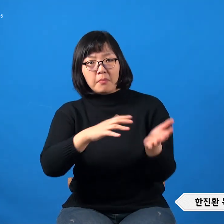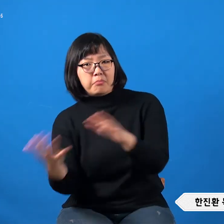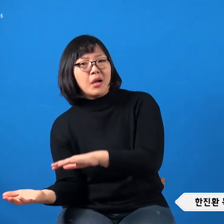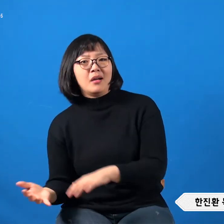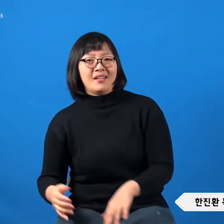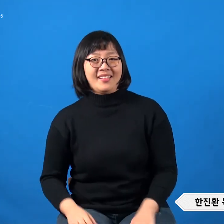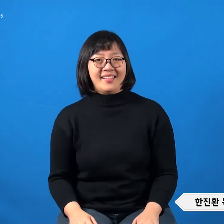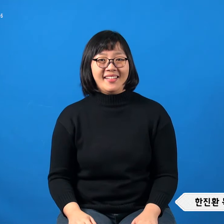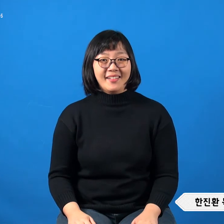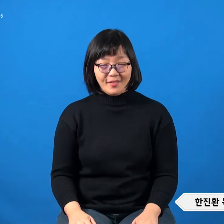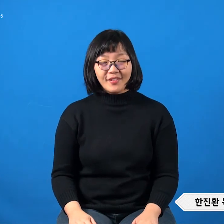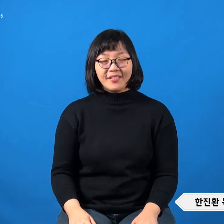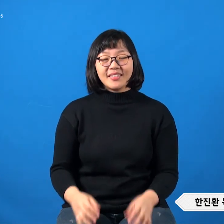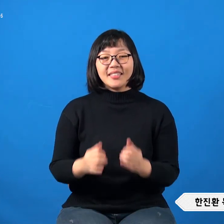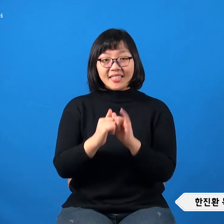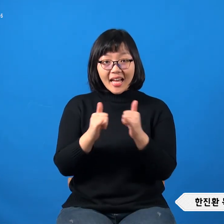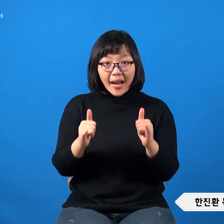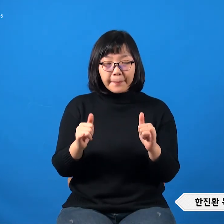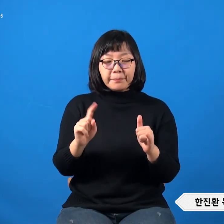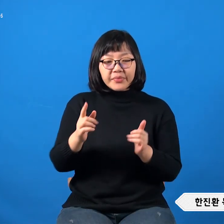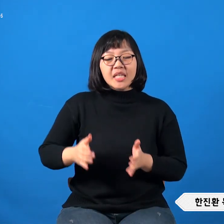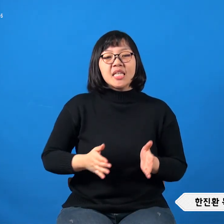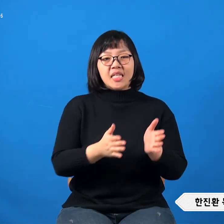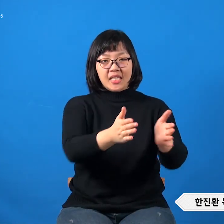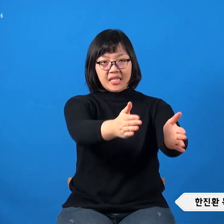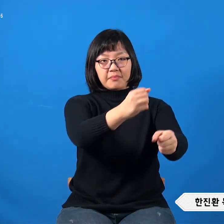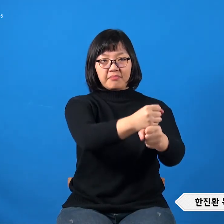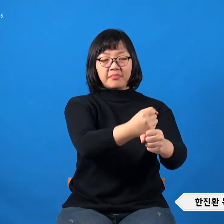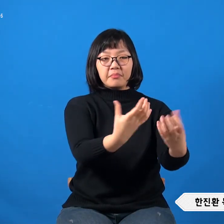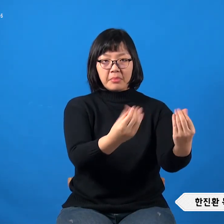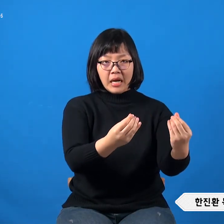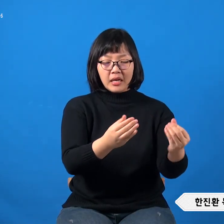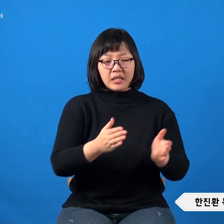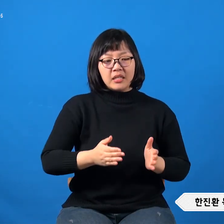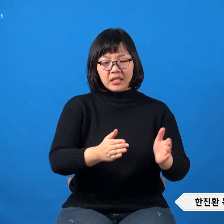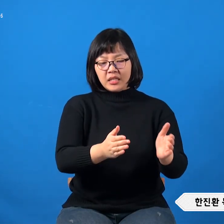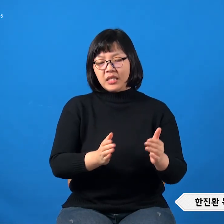해서 지뢰밭에 들어서면 지뢰를 밟을 수밖에 없듯이